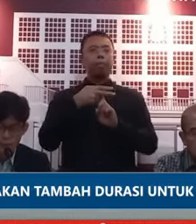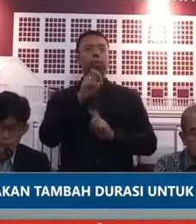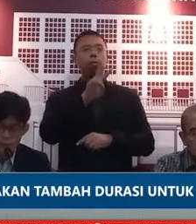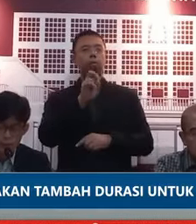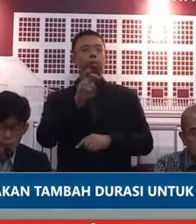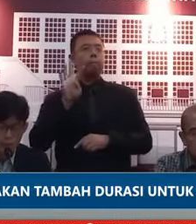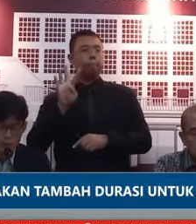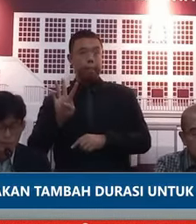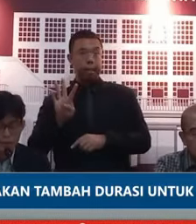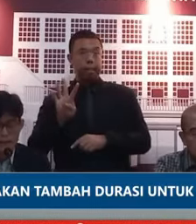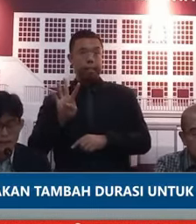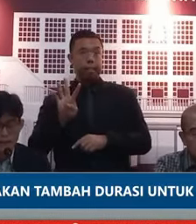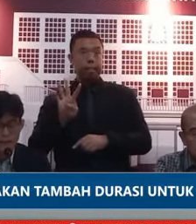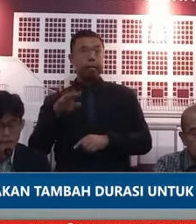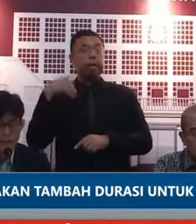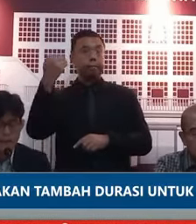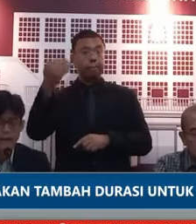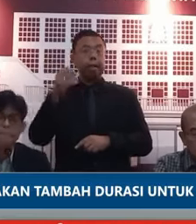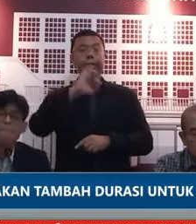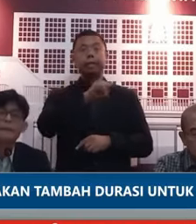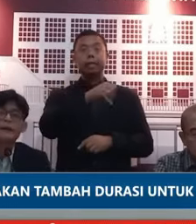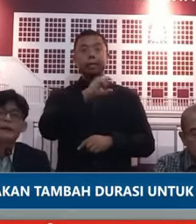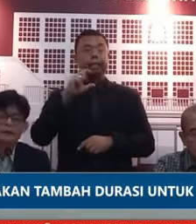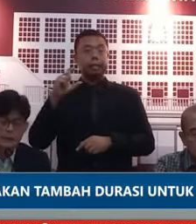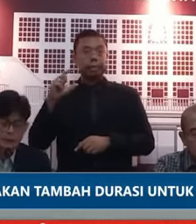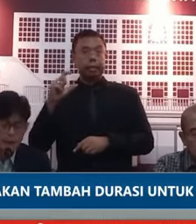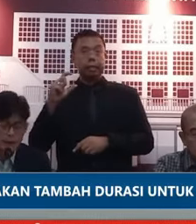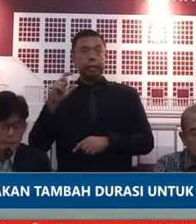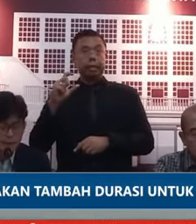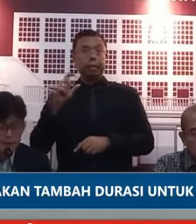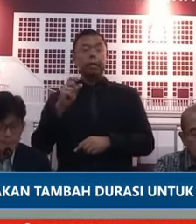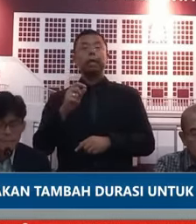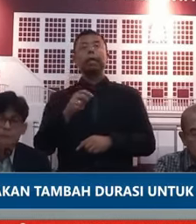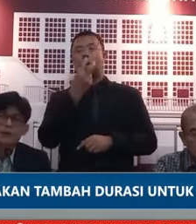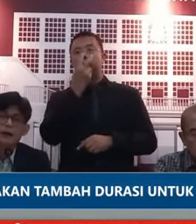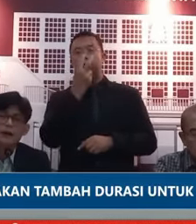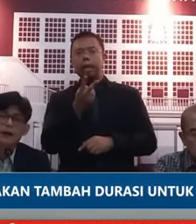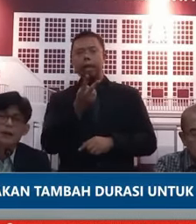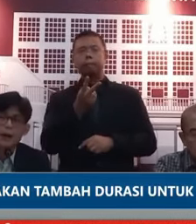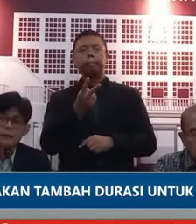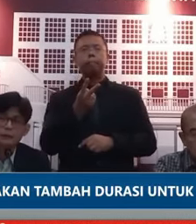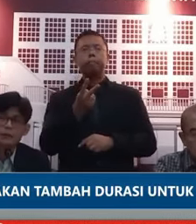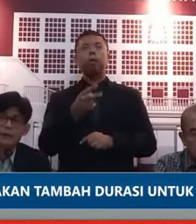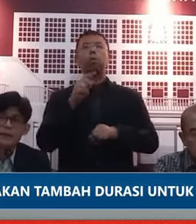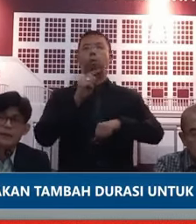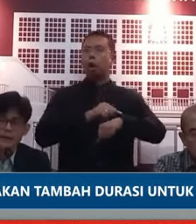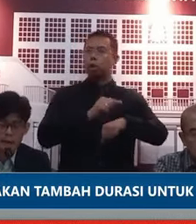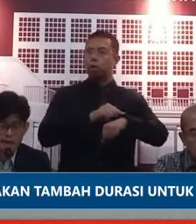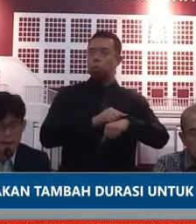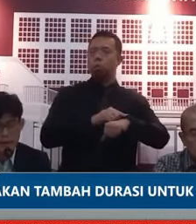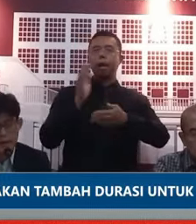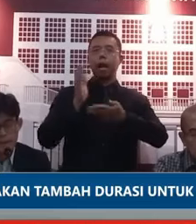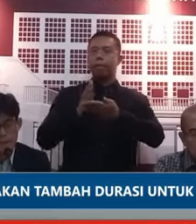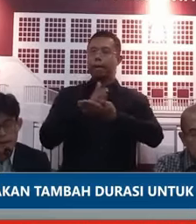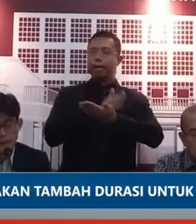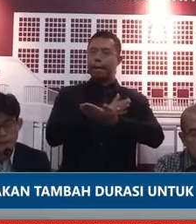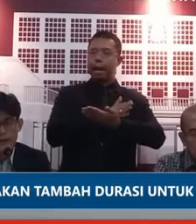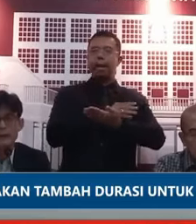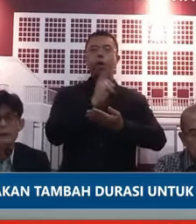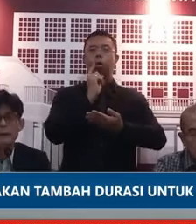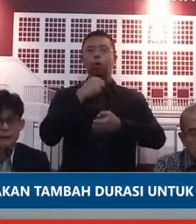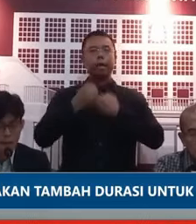tahun 2024 mendatang di JCC, secara prinsip waktu dan segmen